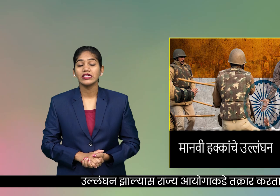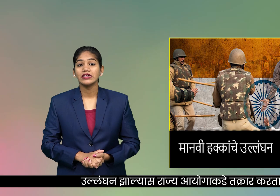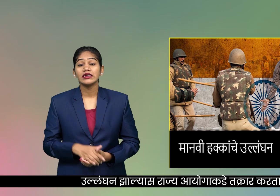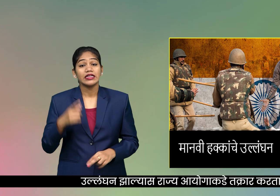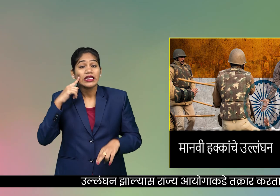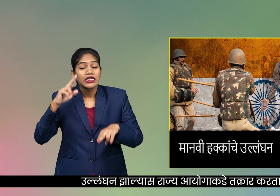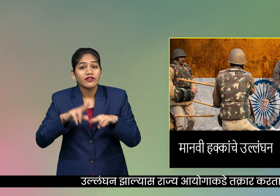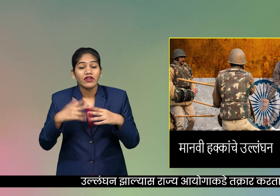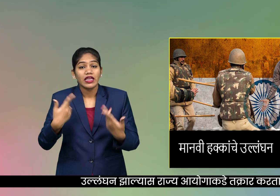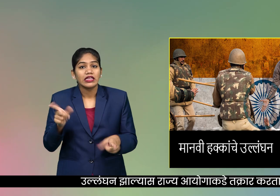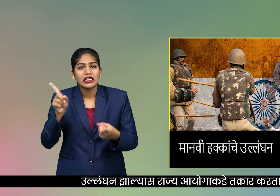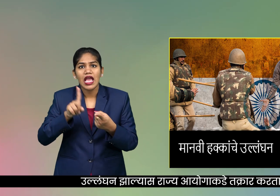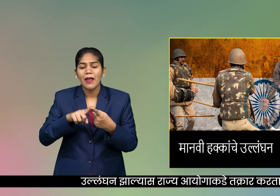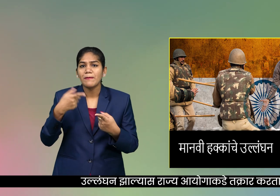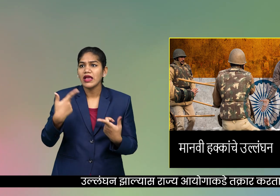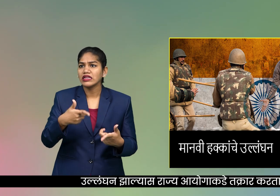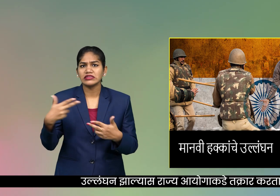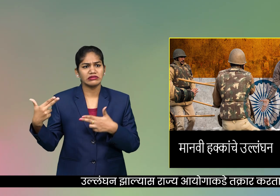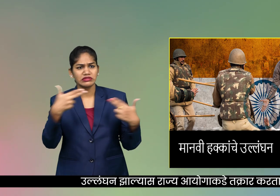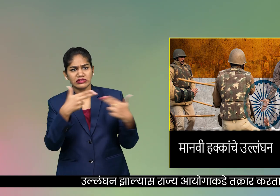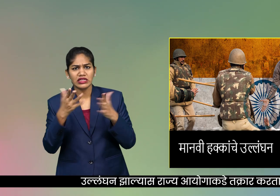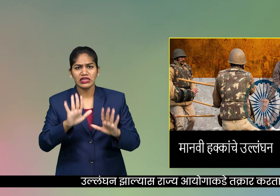उल्लंघन झाल्यास राज्य आयोगाकडे तक्रार करता येईल.